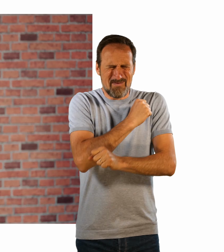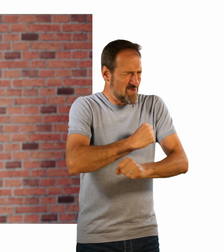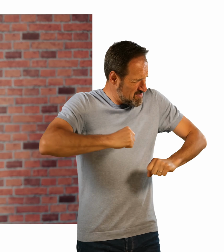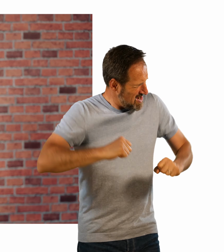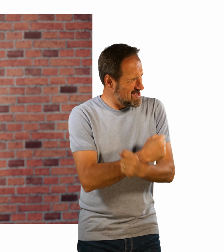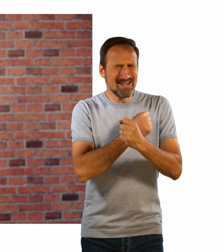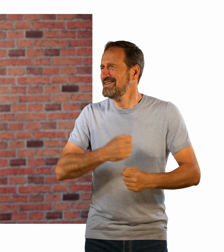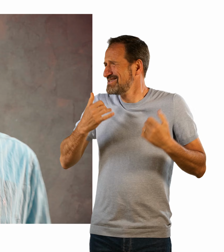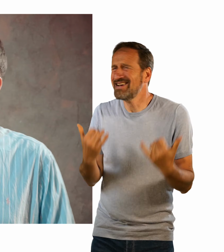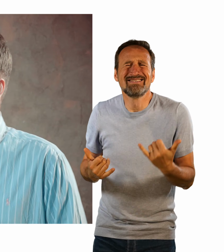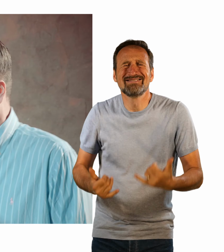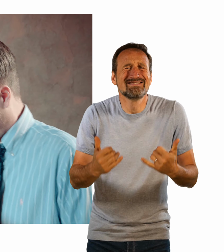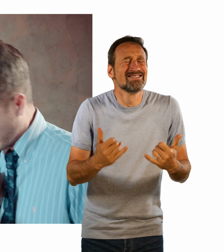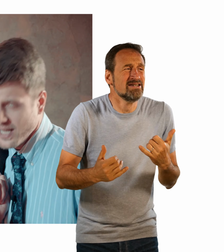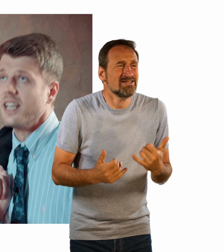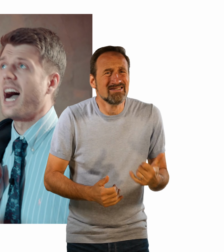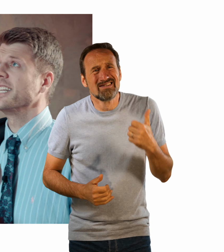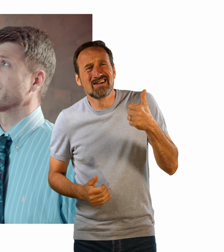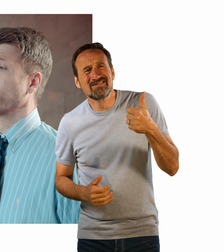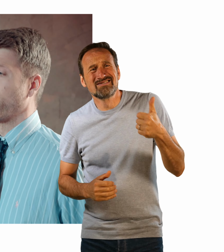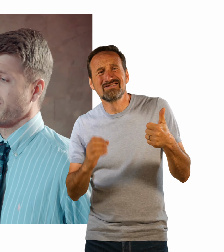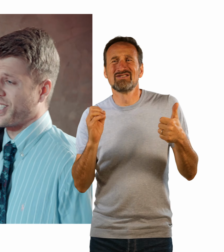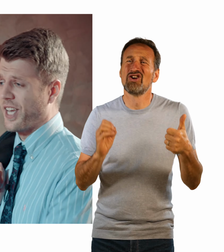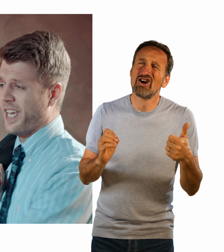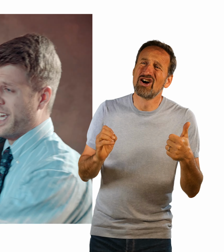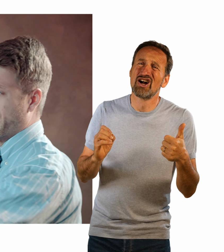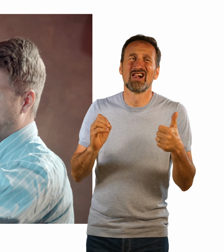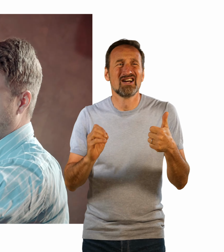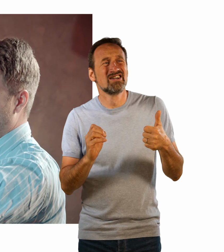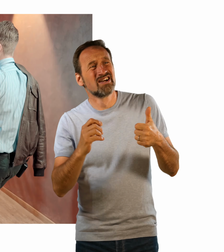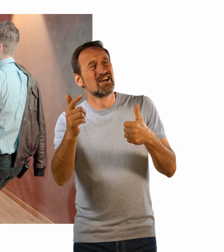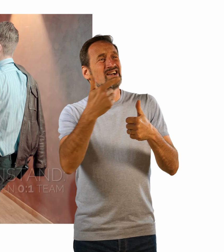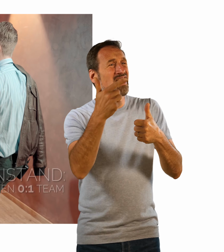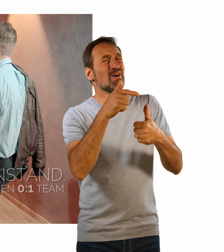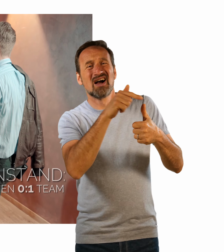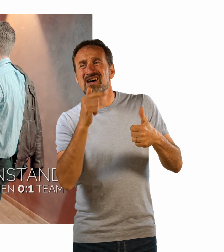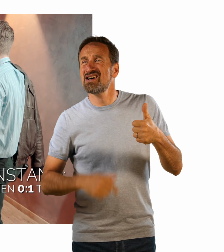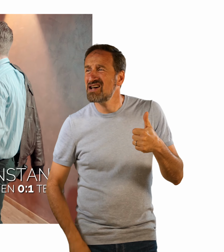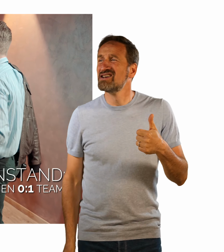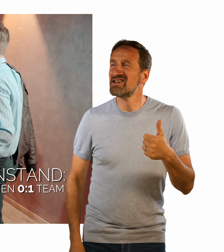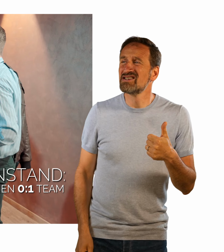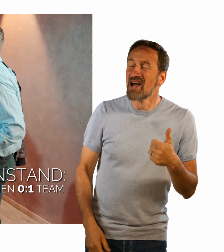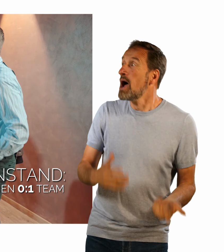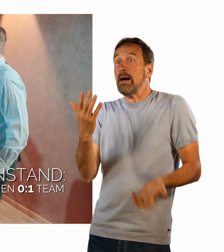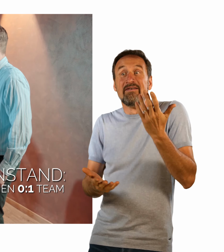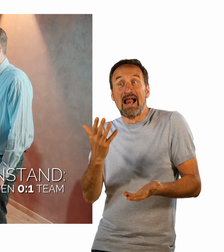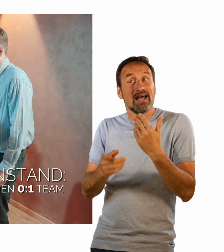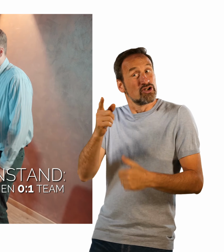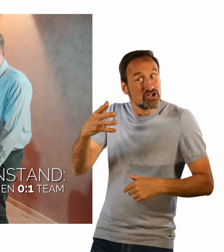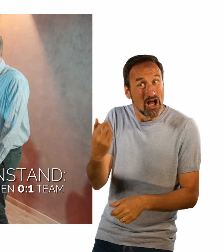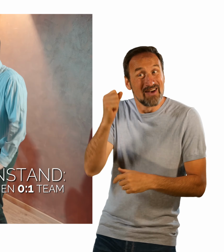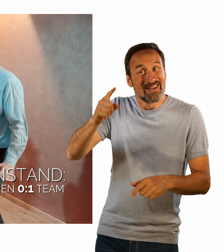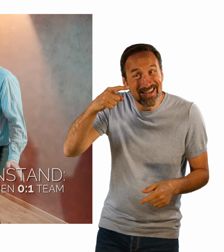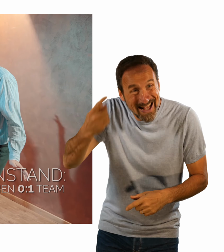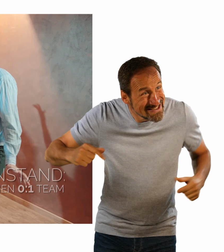Verdammt nochmal, jetzt steht es 1 zu 0 fürs Team. Aber vielleicht schaffst du ja deine nächste